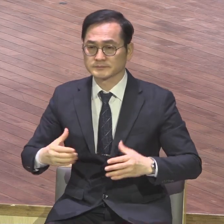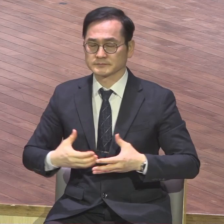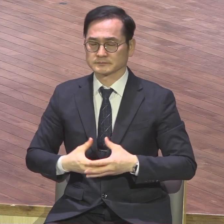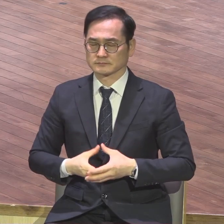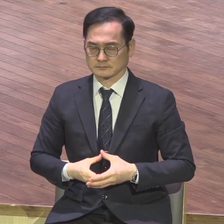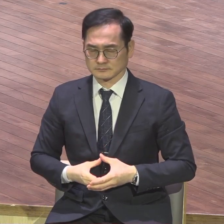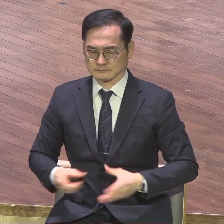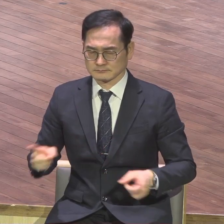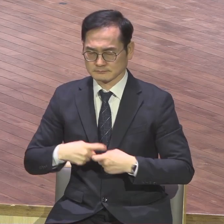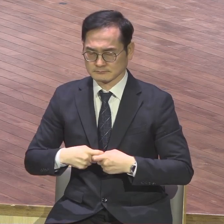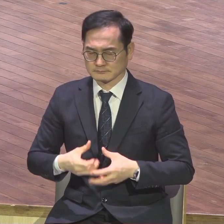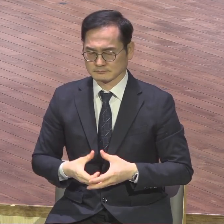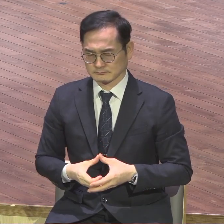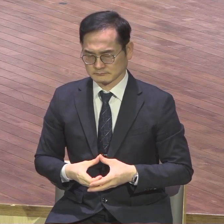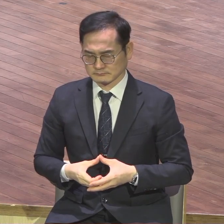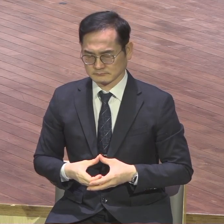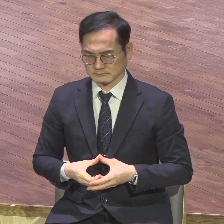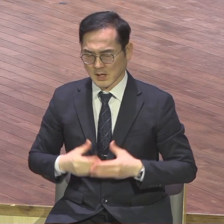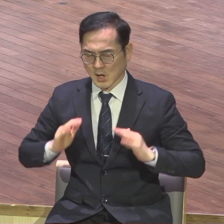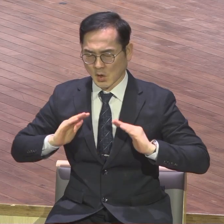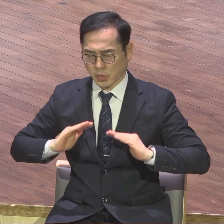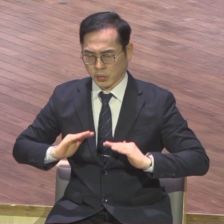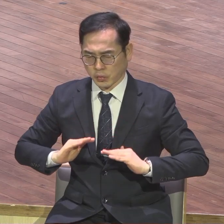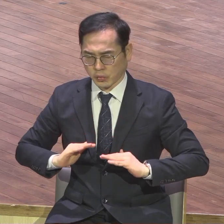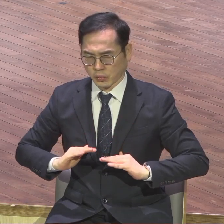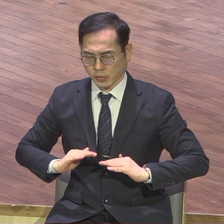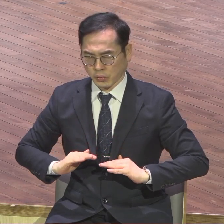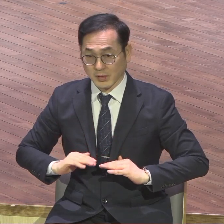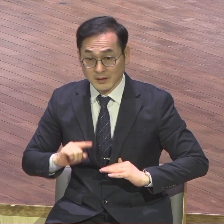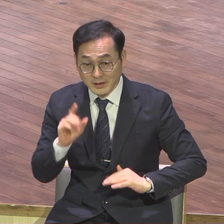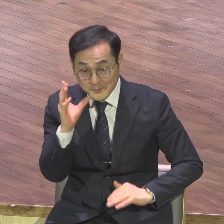깊이 영적 각인을 시켜보는 것입니다.